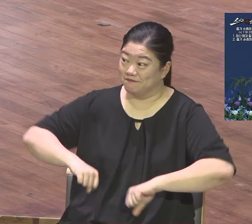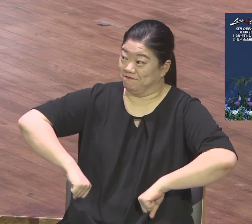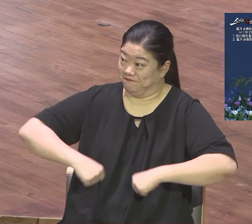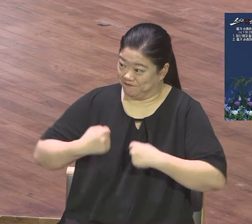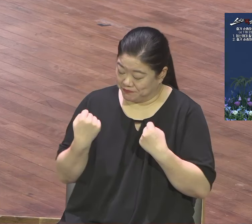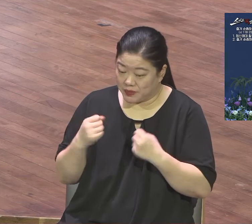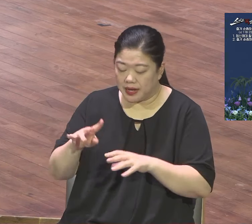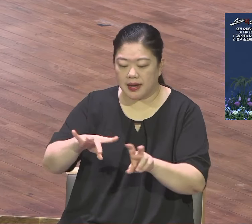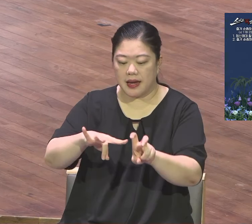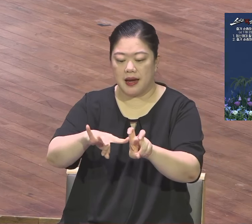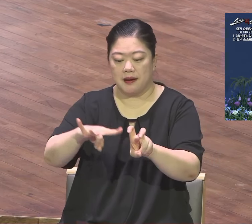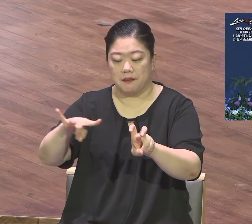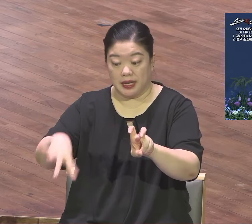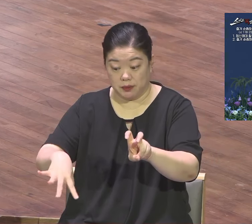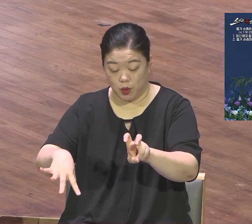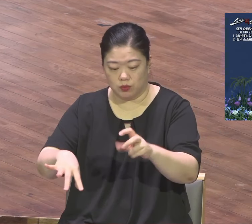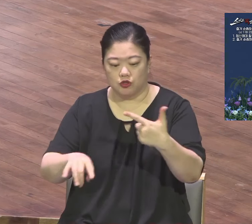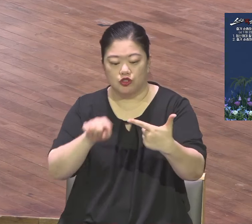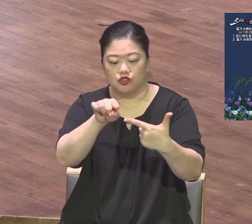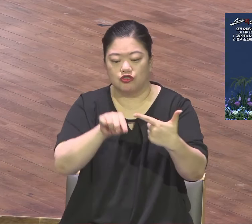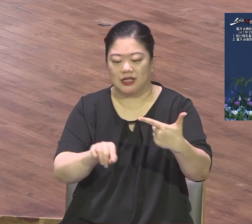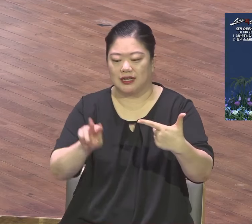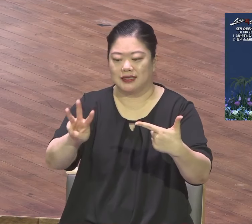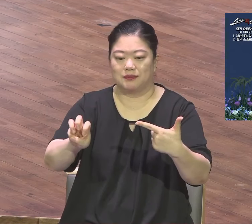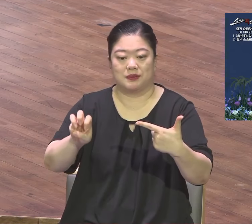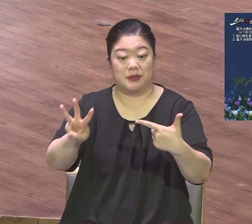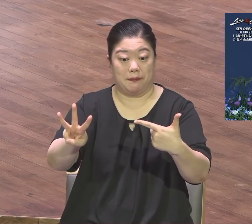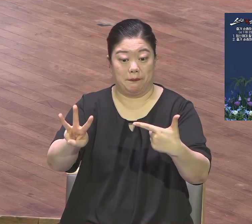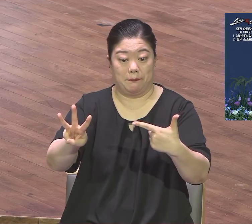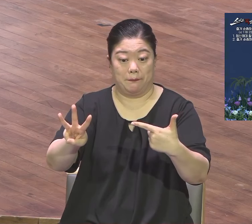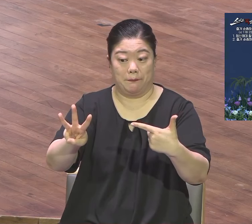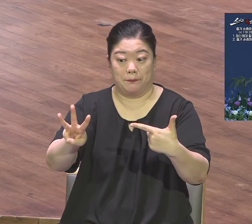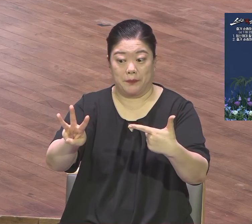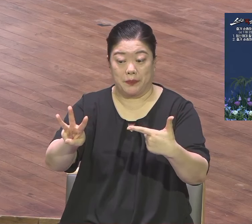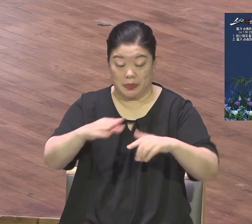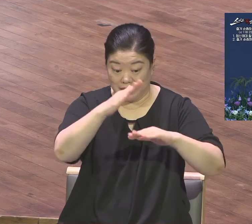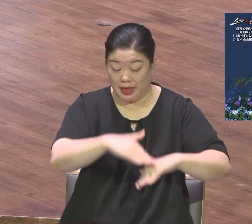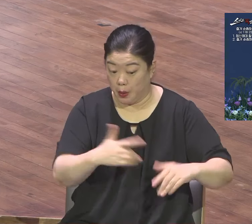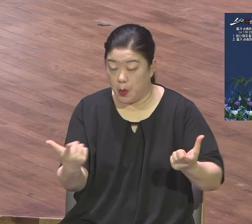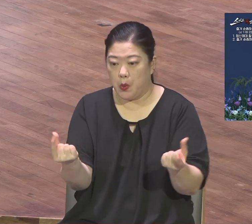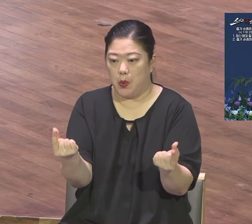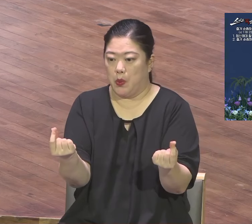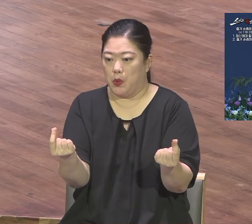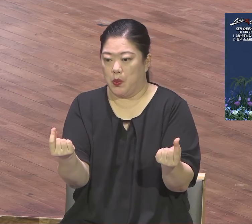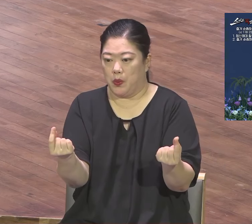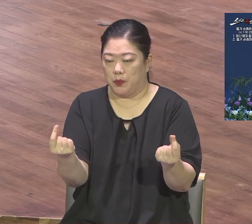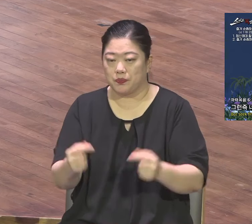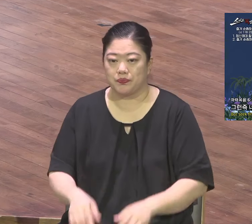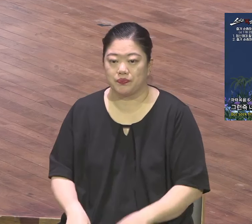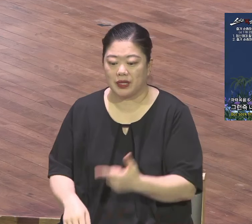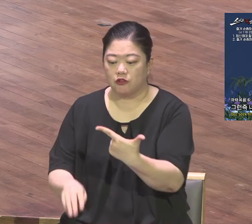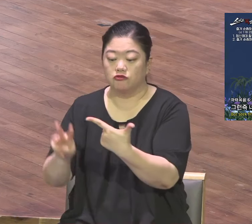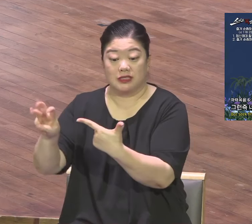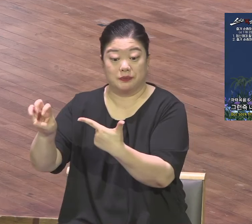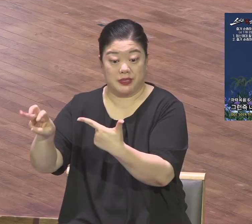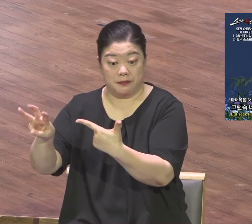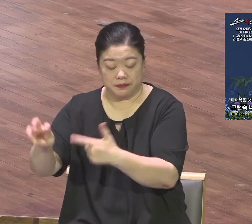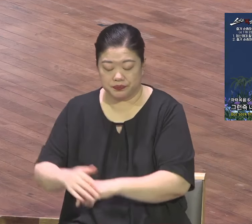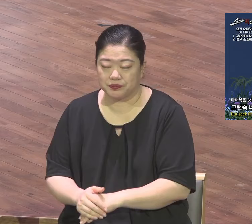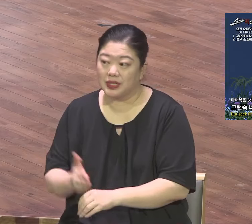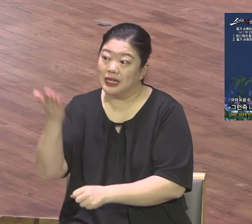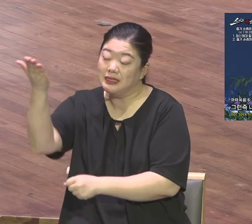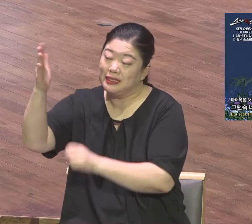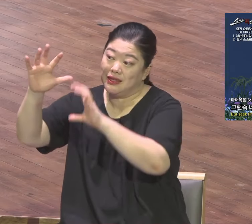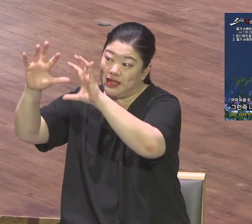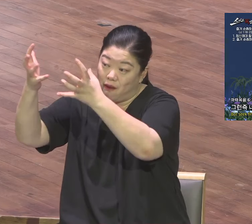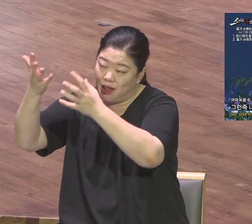말씀은요, 마태복음 6장 33절 말씀과 임백 똑같죠? 상통하죠? 그런 적. 너희는 그 나라와 그